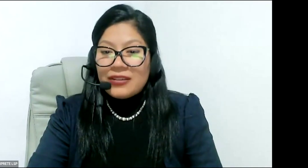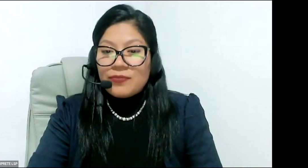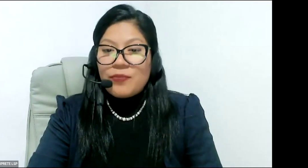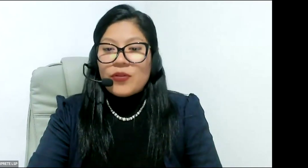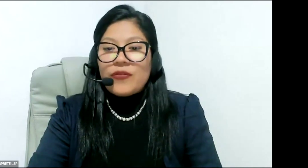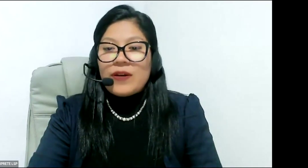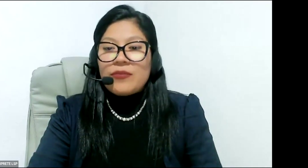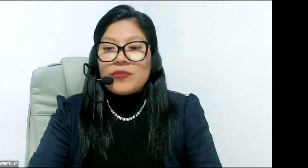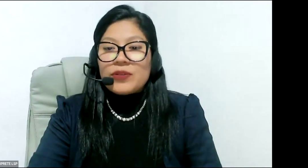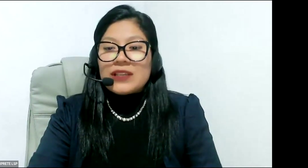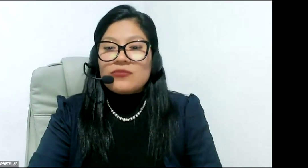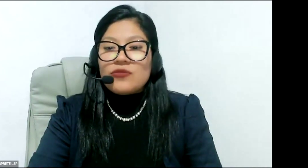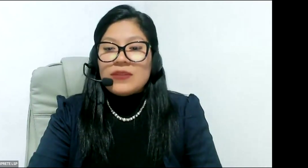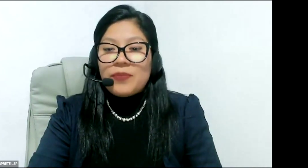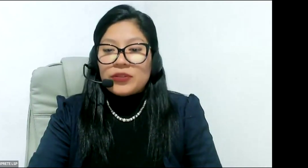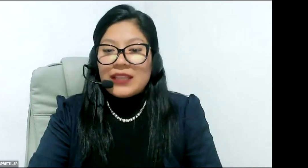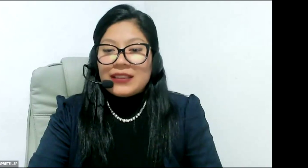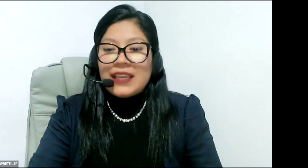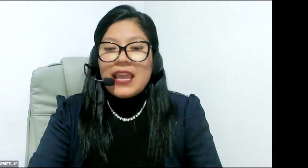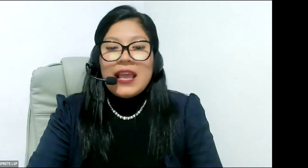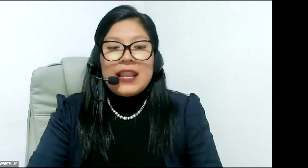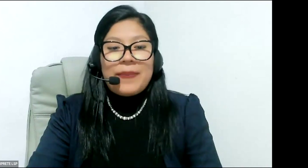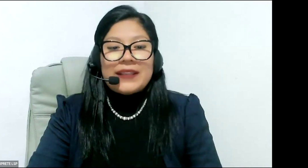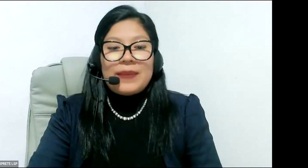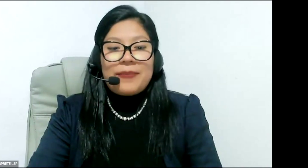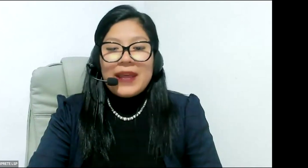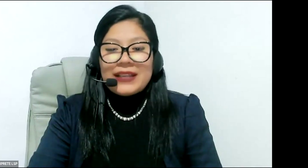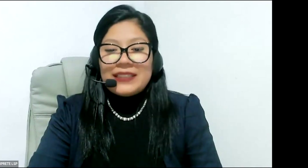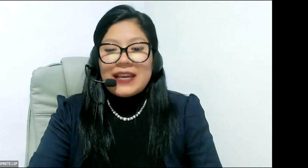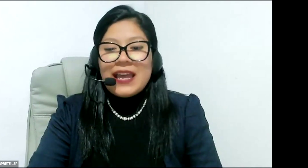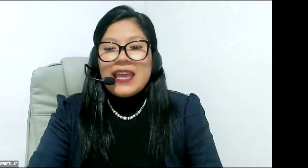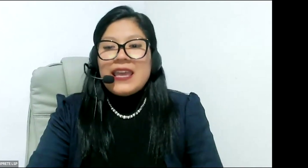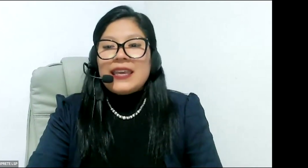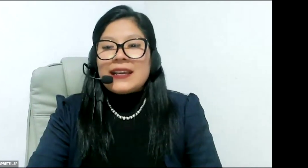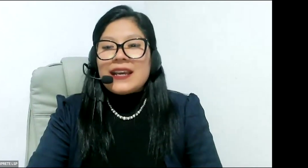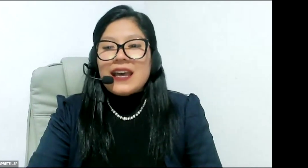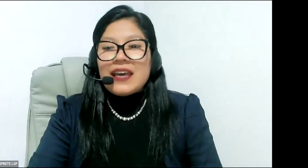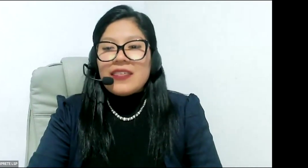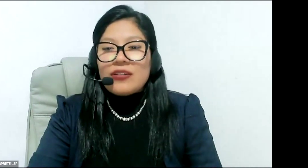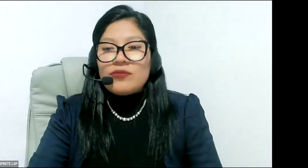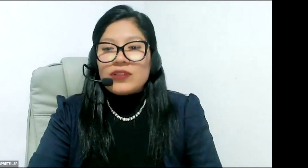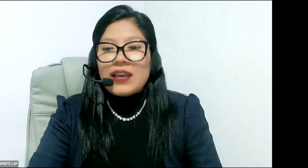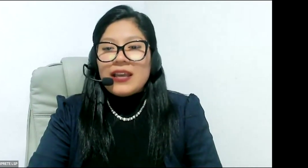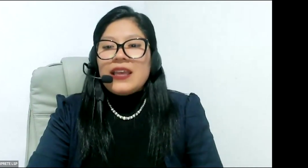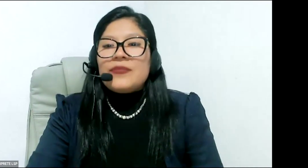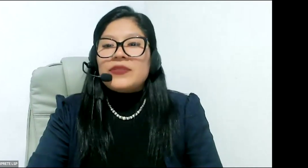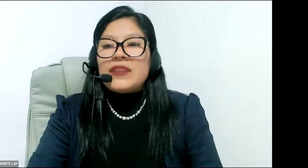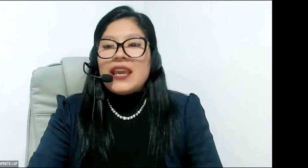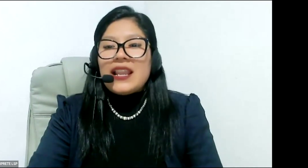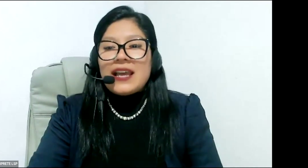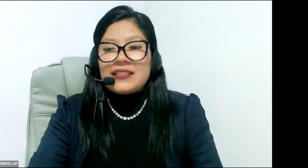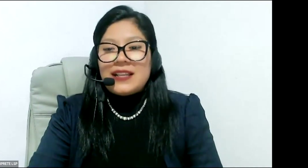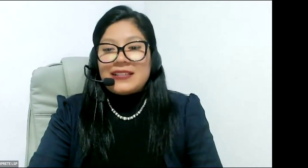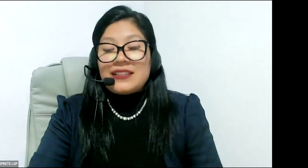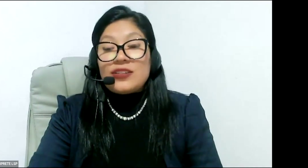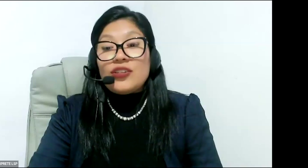practicar por favor porque es muy importante la parte práctica en cada una